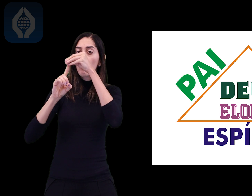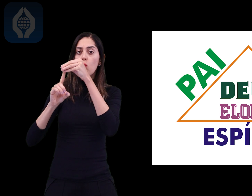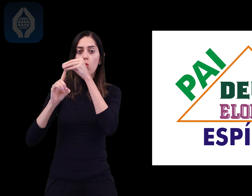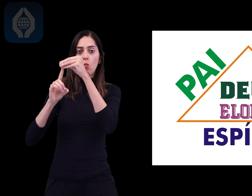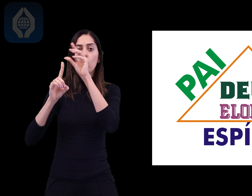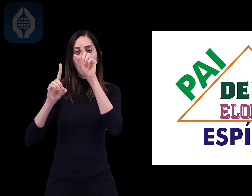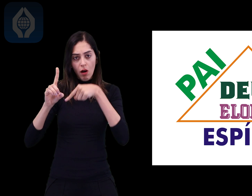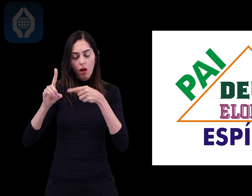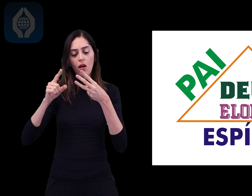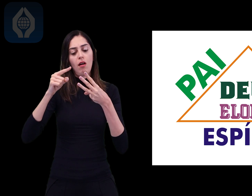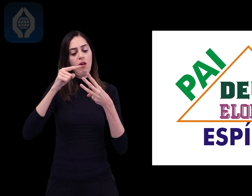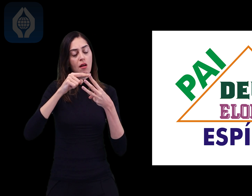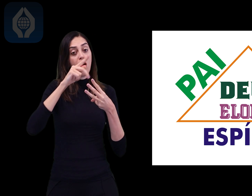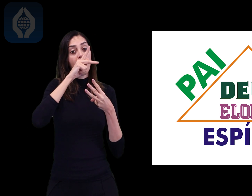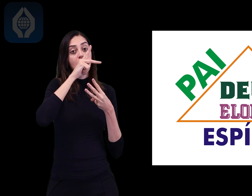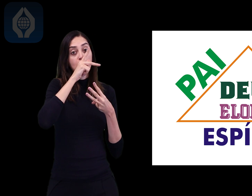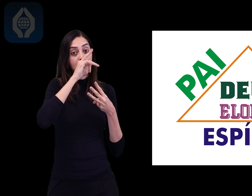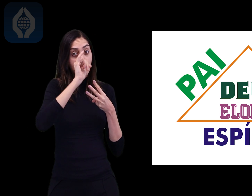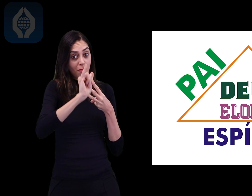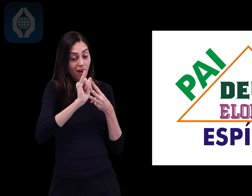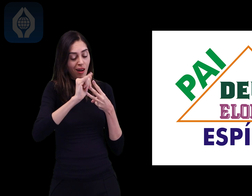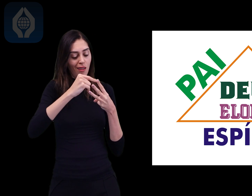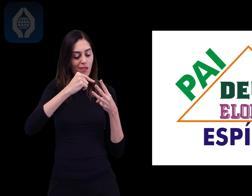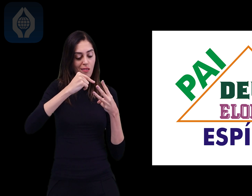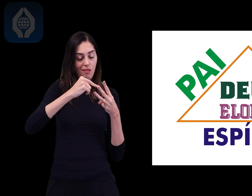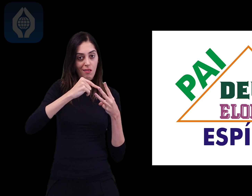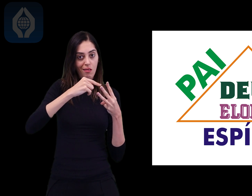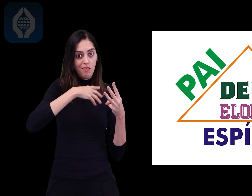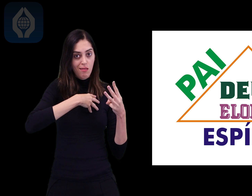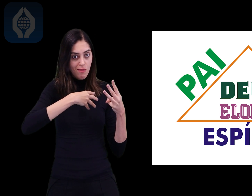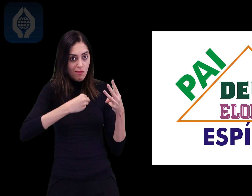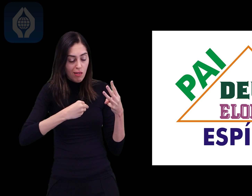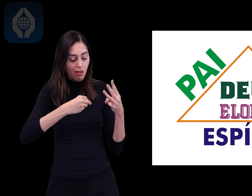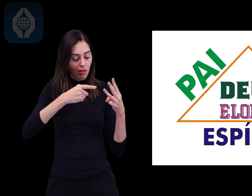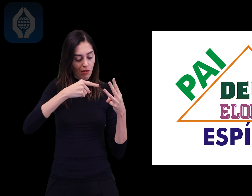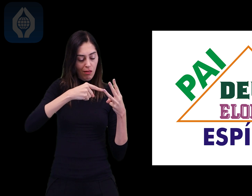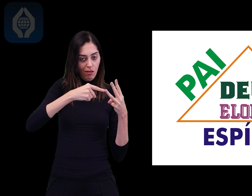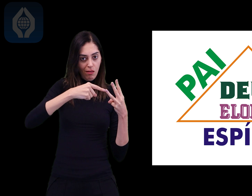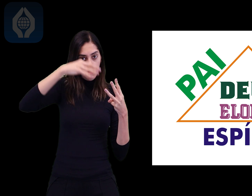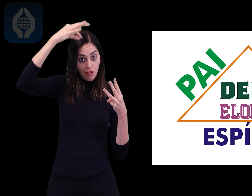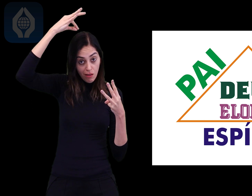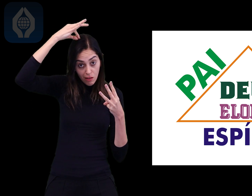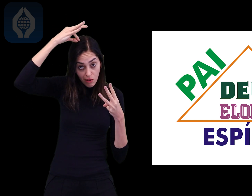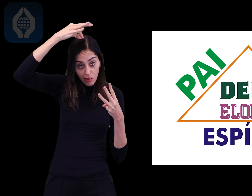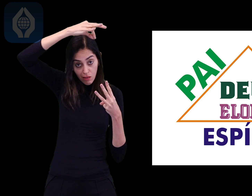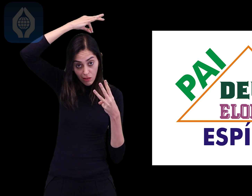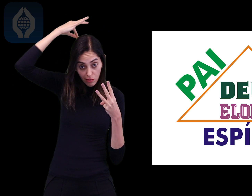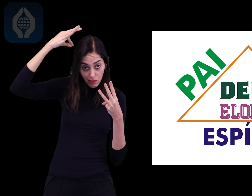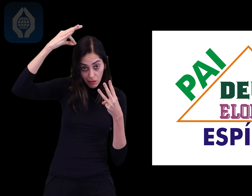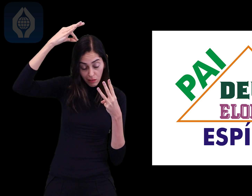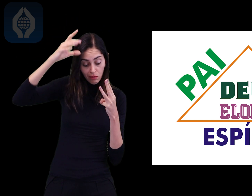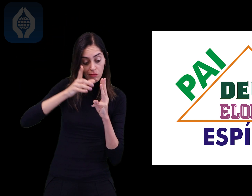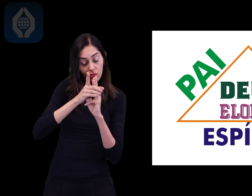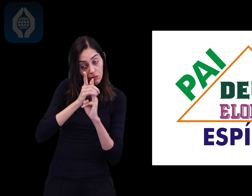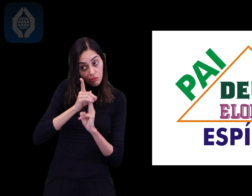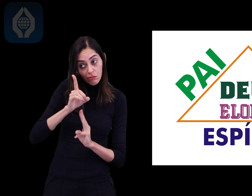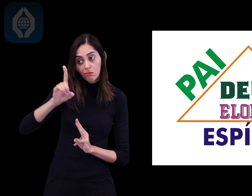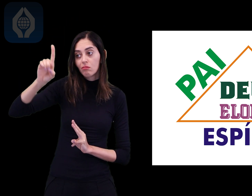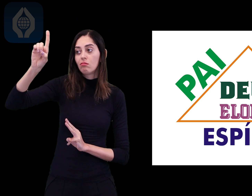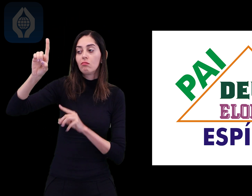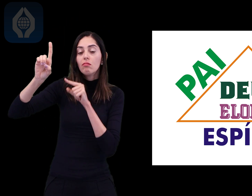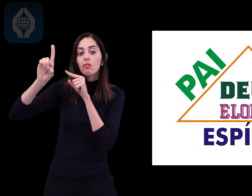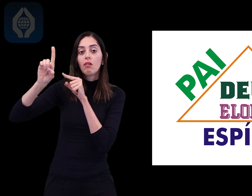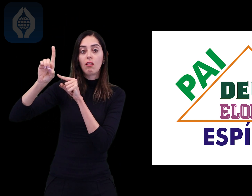Santo. Deus Pai, Deus Filho e Deus Espírito Santo nunca tiveram um corpo como nós humanos